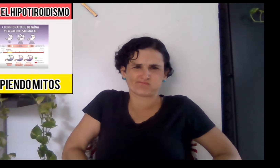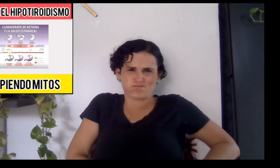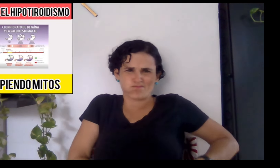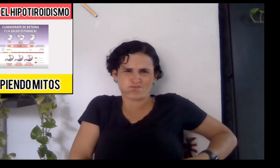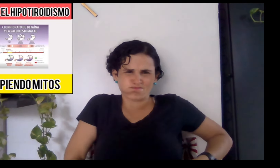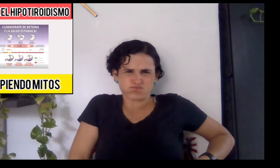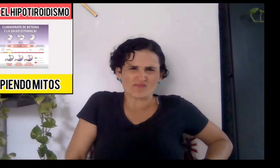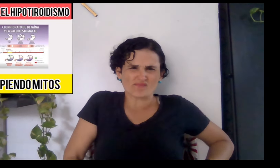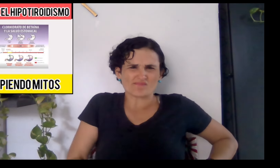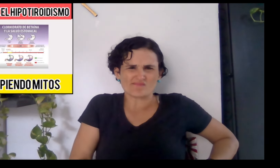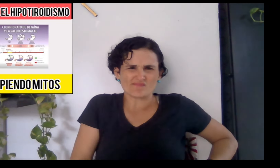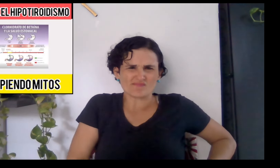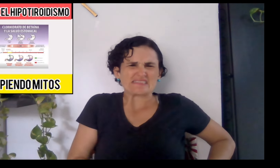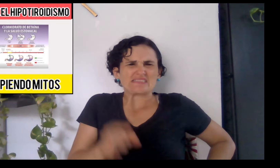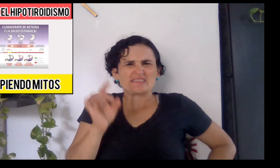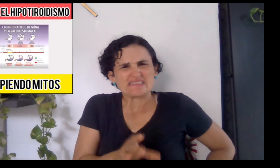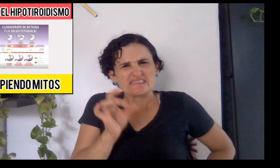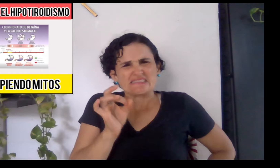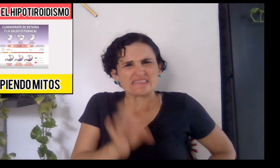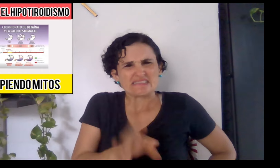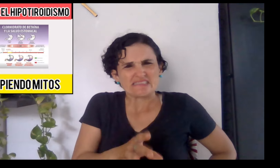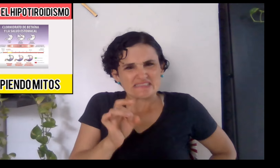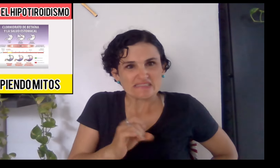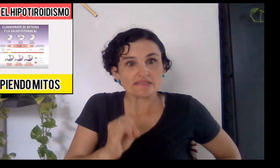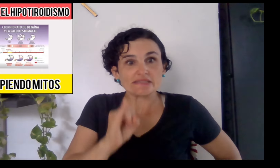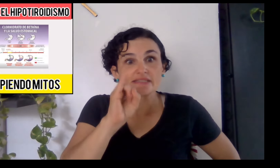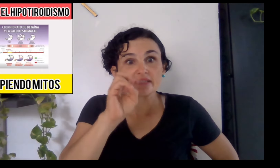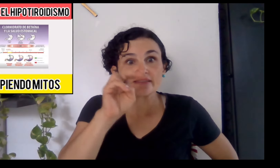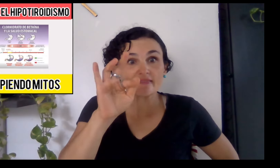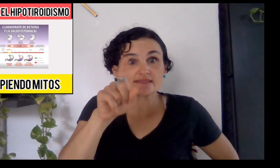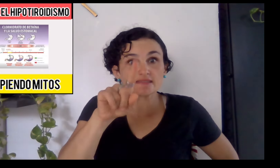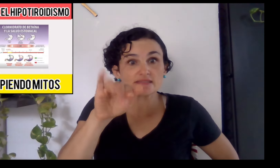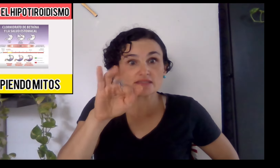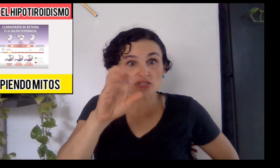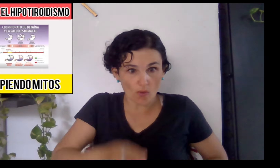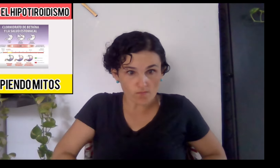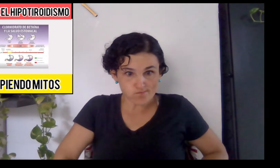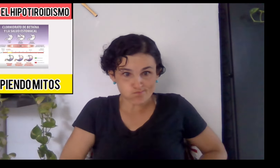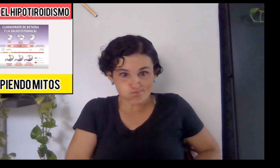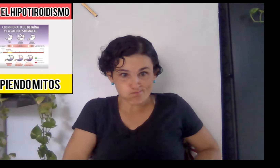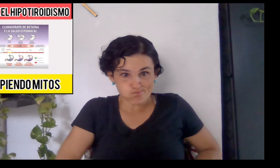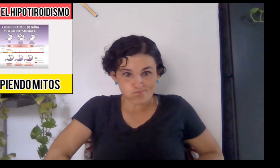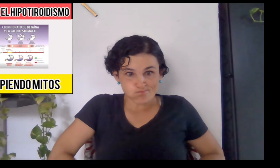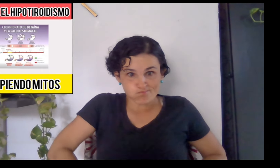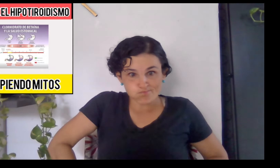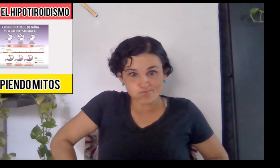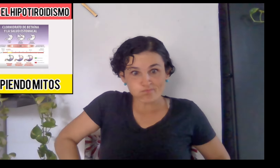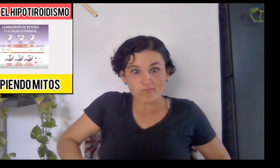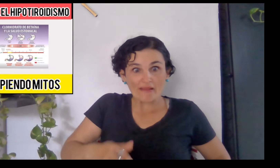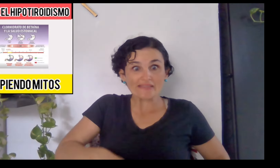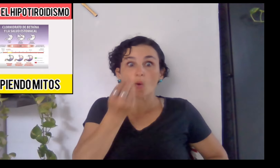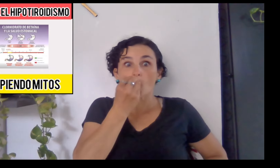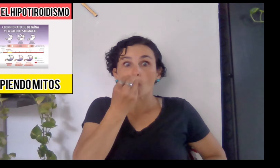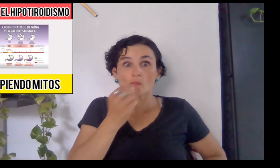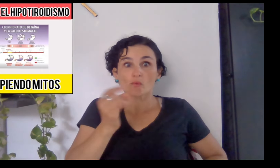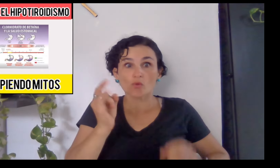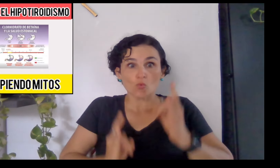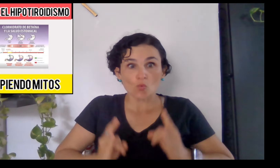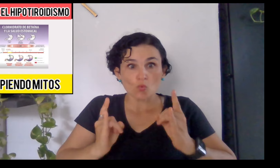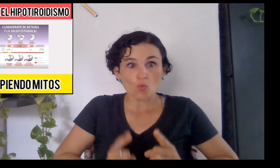el intestino, recordemos que es el órgano que nos ayuda a absorber nutrientes, ¿sí? Si ese intestino